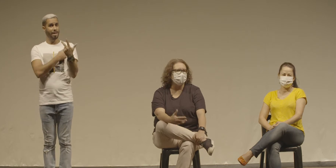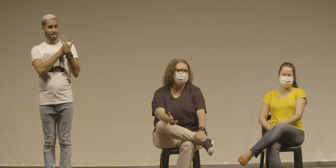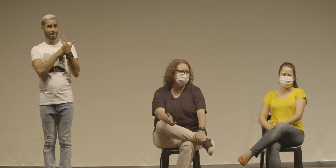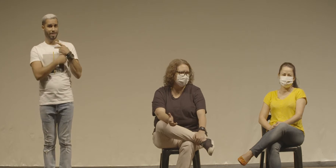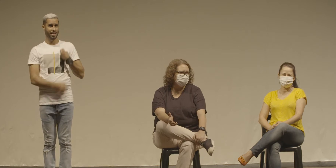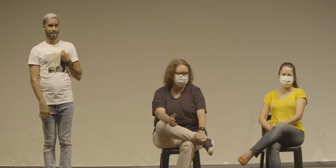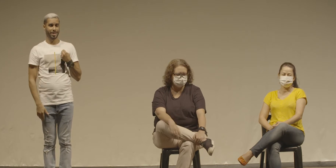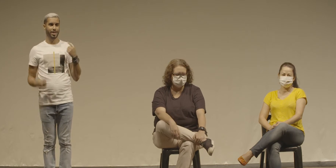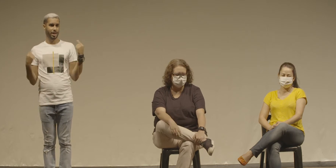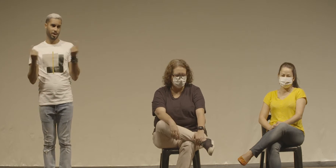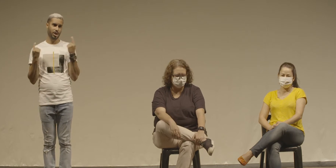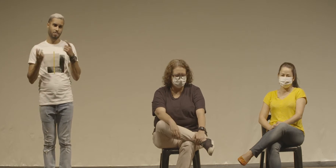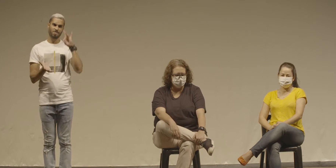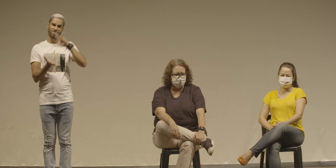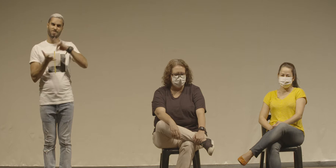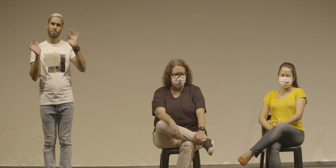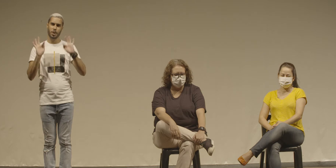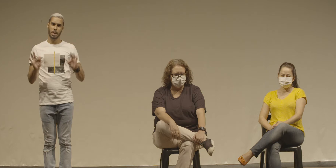gente fica muito feliz. Bom,